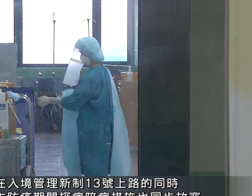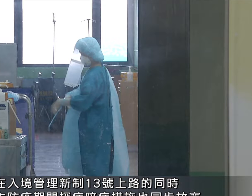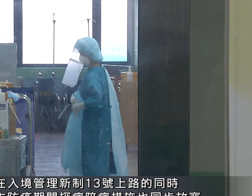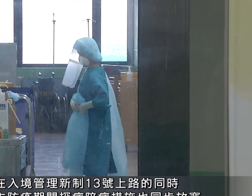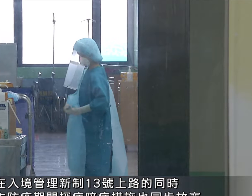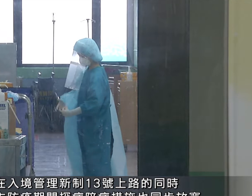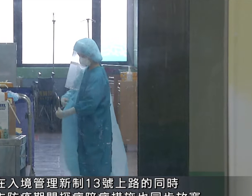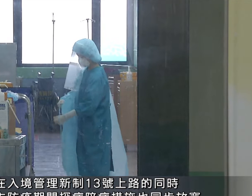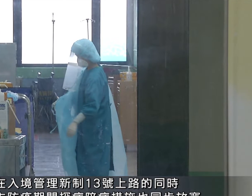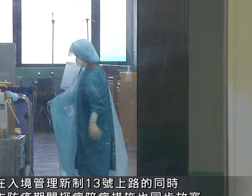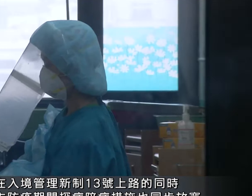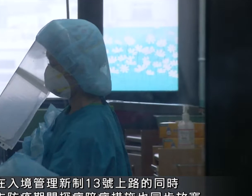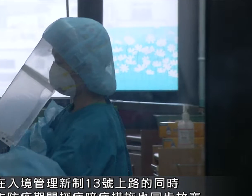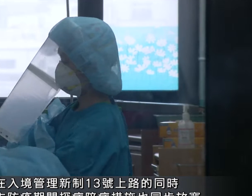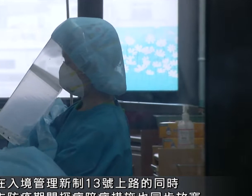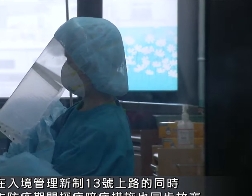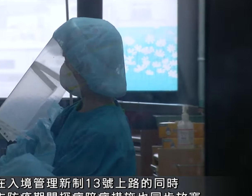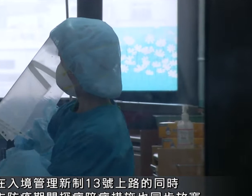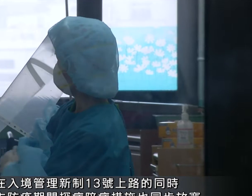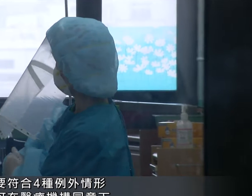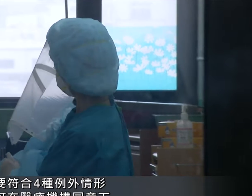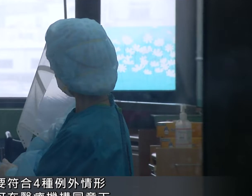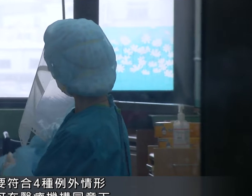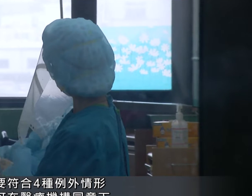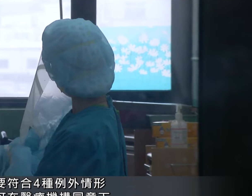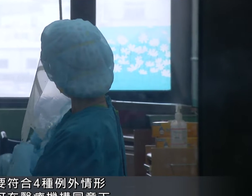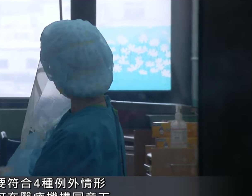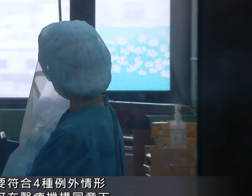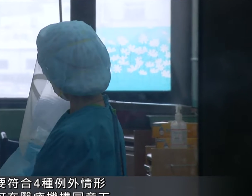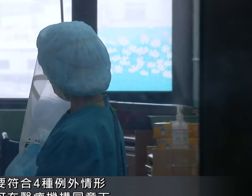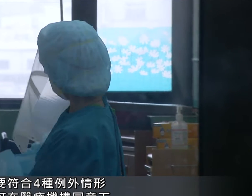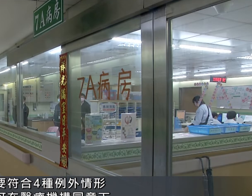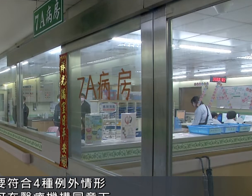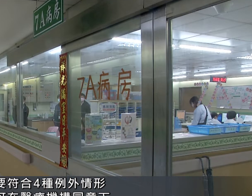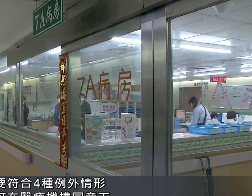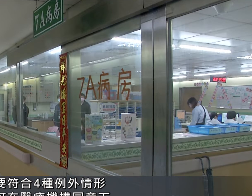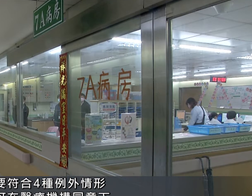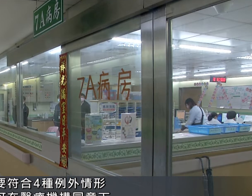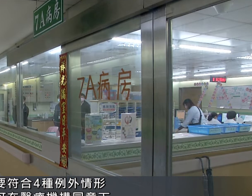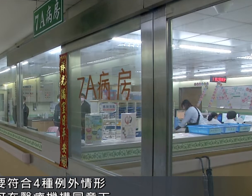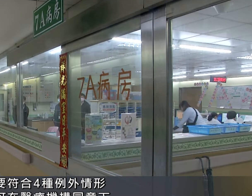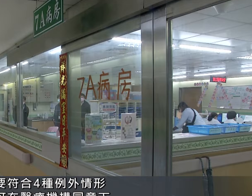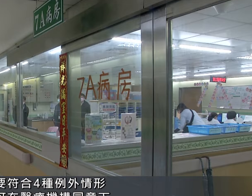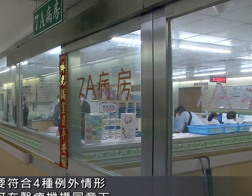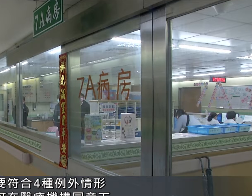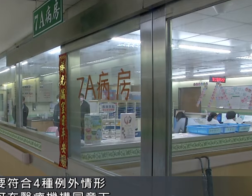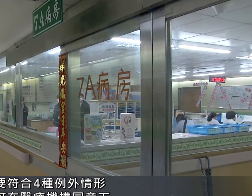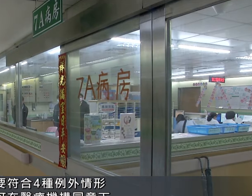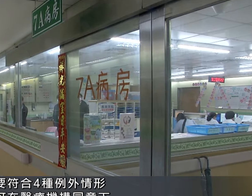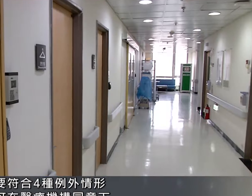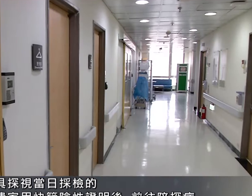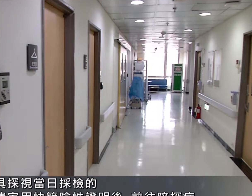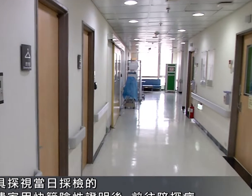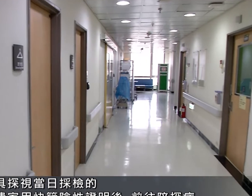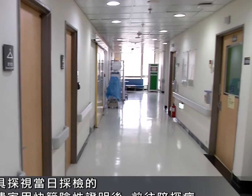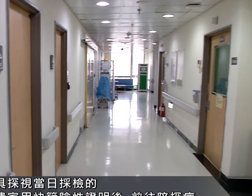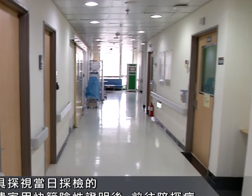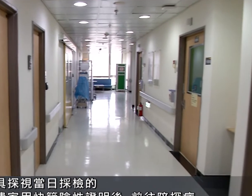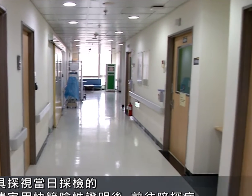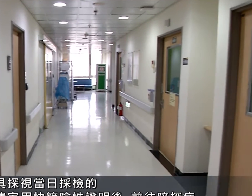间探病陪病措施也同步放宽，只要符合4种例外的情形，就可在医疗机构同意下，出具探视